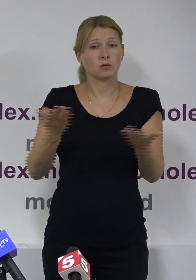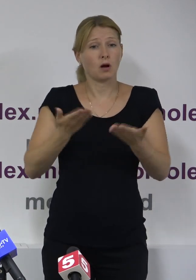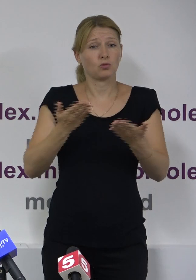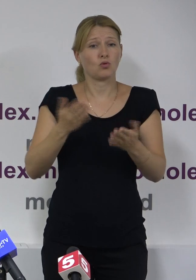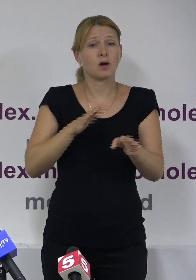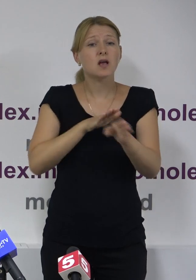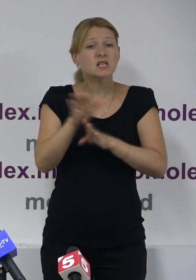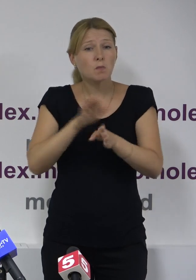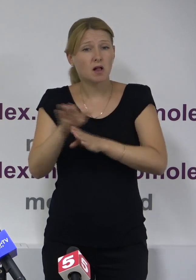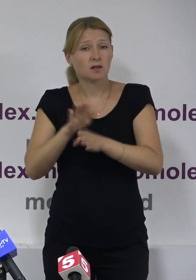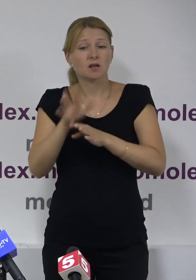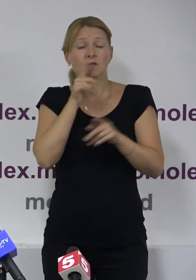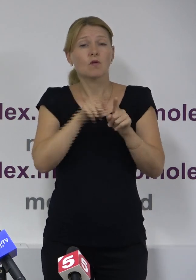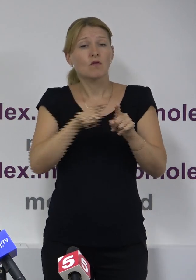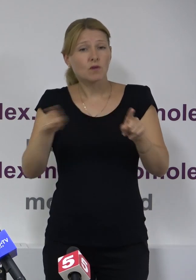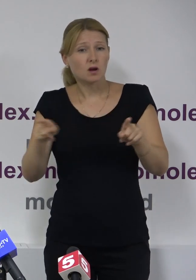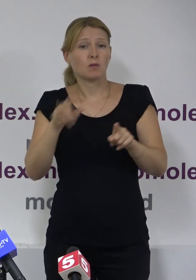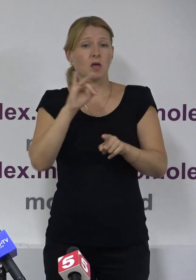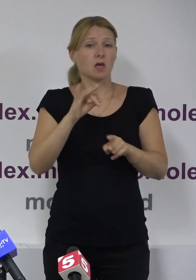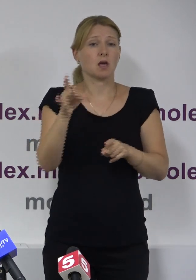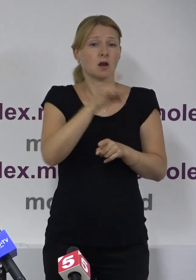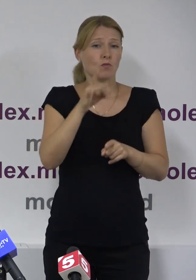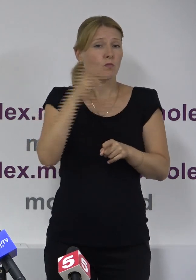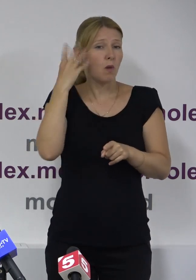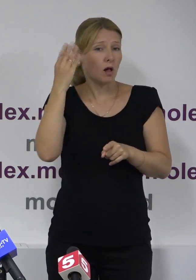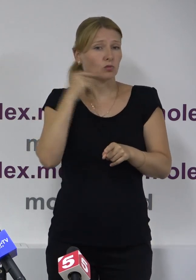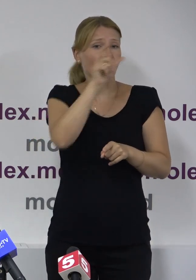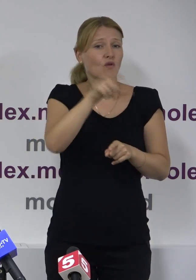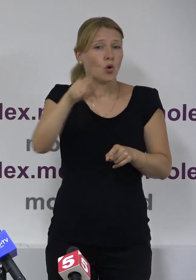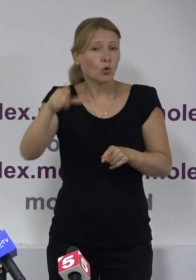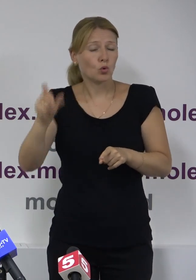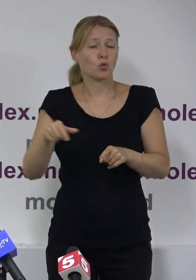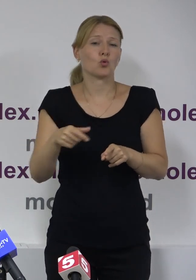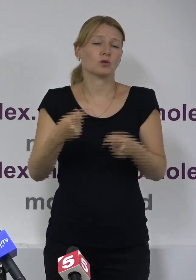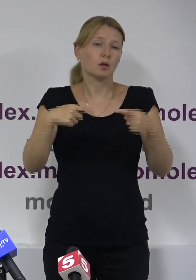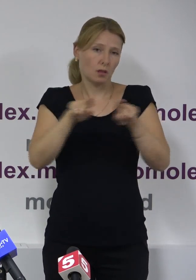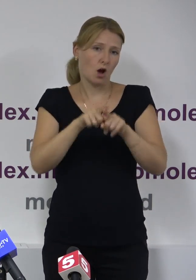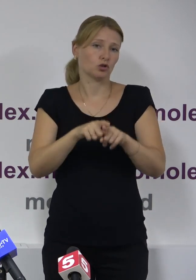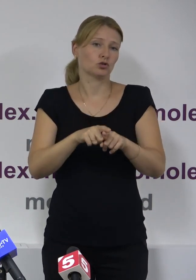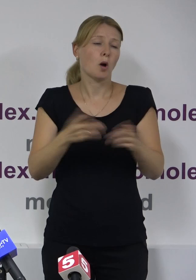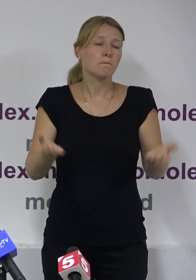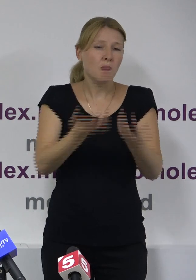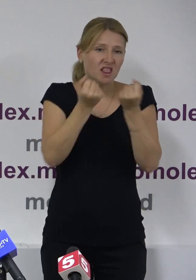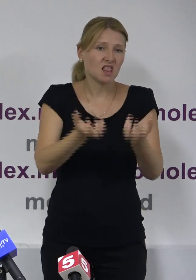majoritatea cetățenilor le-au împărtășit, le împărtășesc în societate, așa cum arată datele sondajelor de